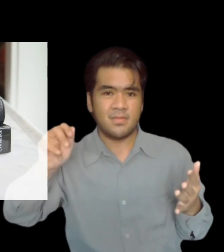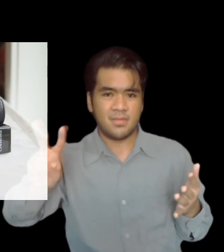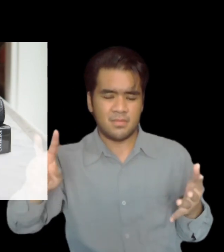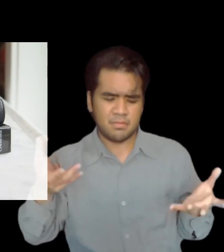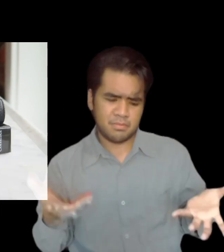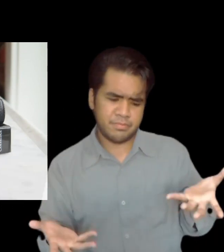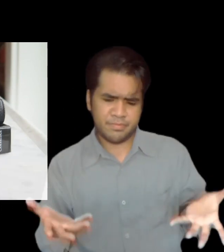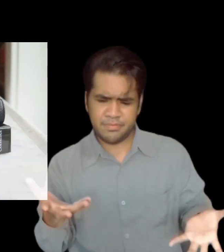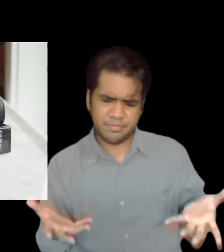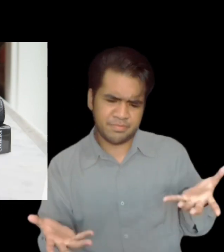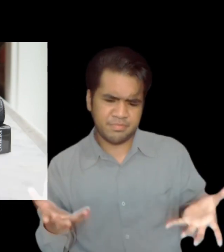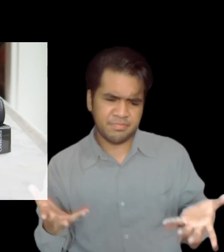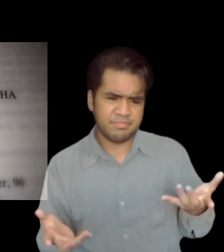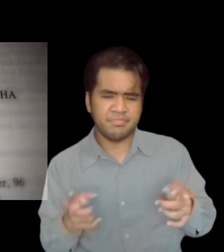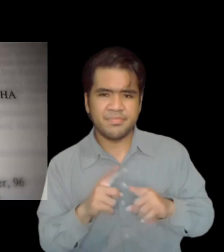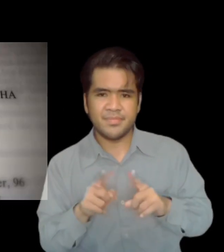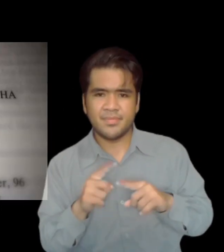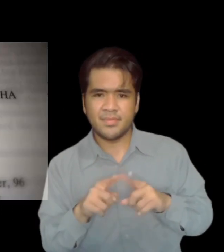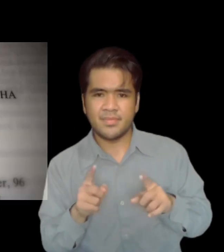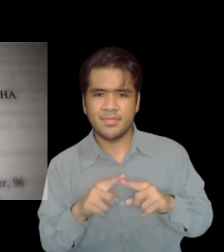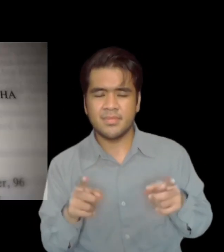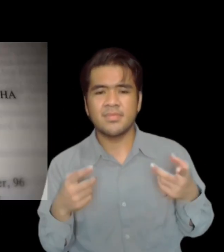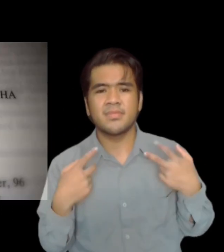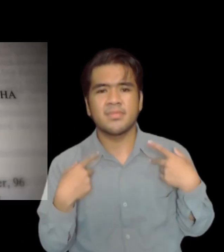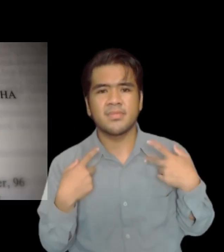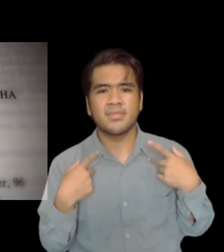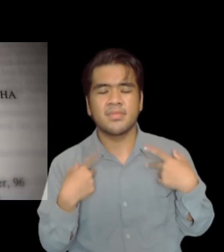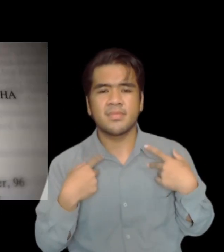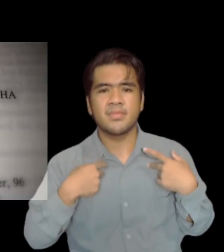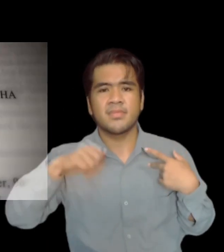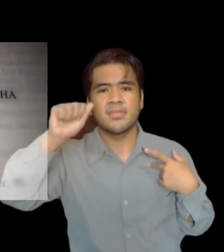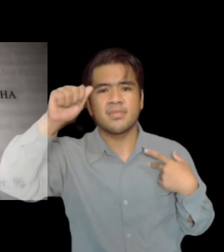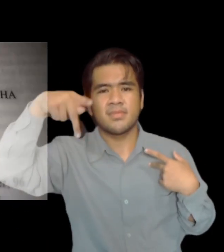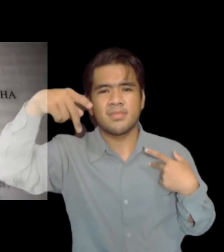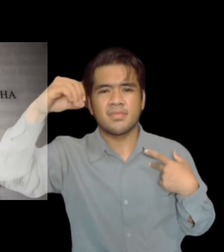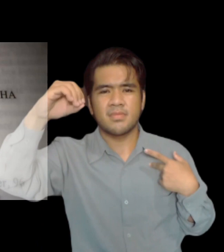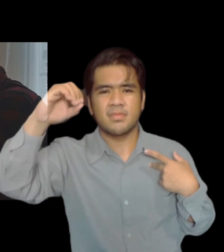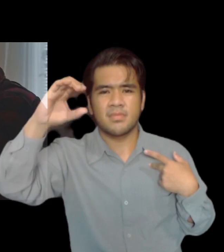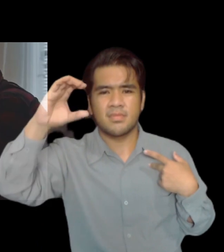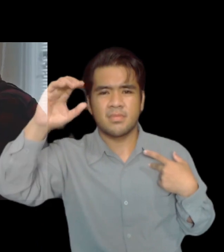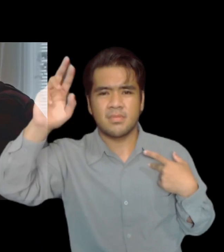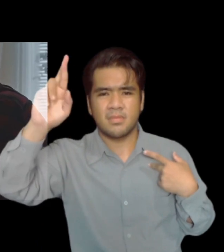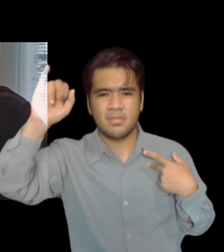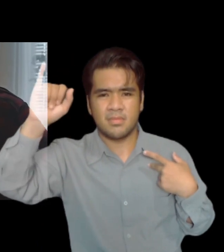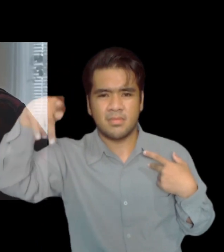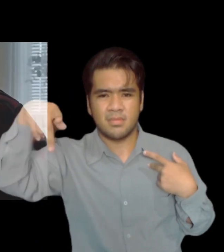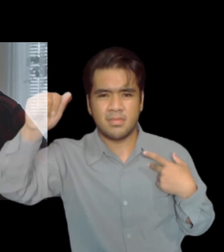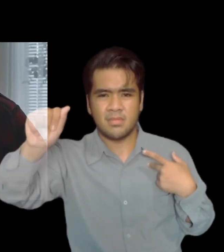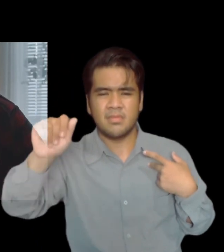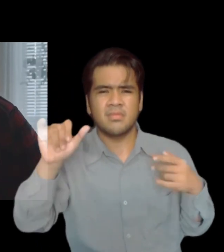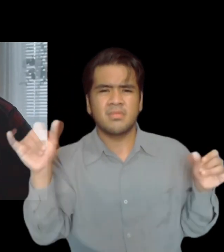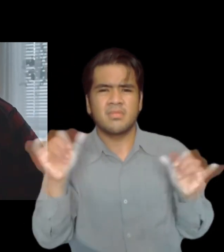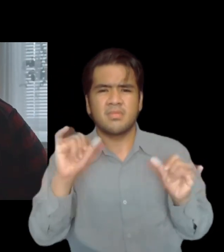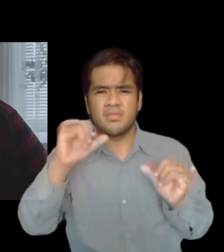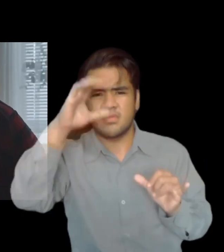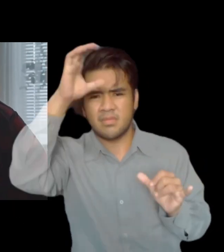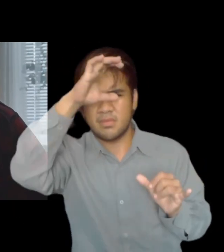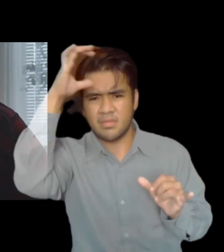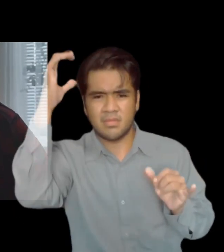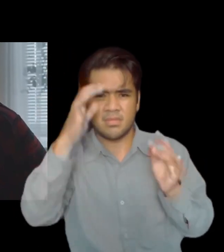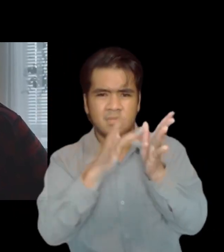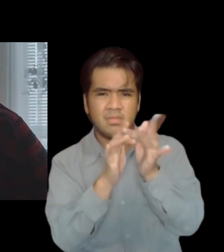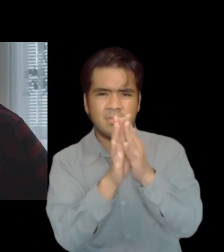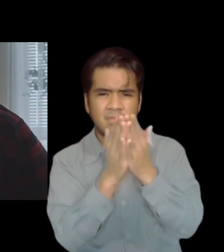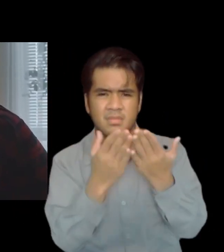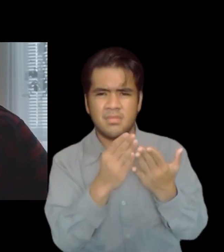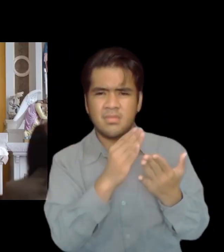ko rin po ito sa King James Version. At ang tanging kaibahan lamang po ay ang Apokripa. Kaya kung kayo po ay Katoliko, ay basahin nyo rin